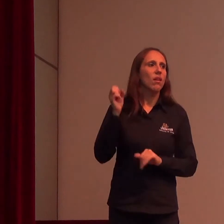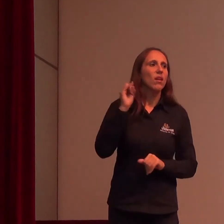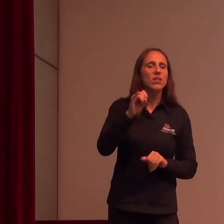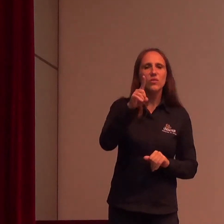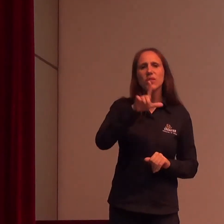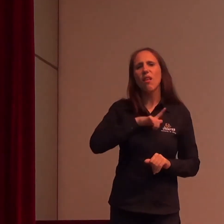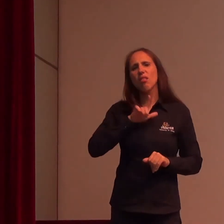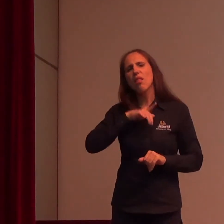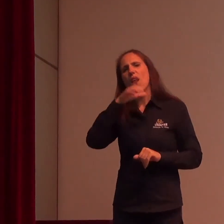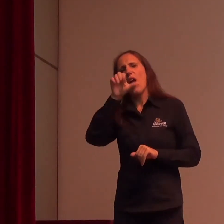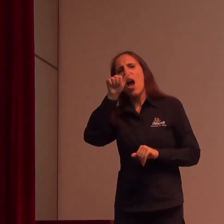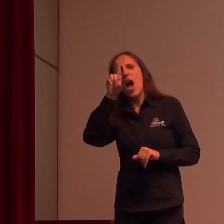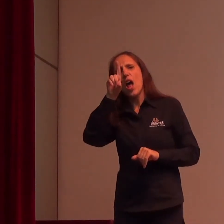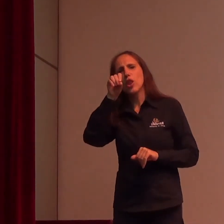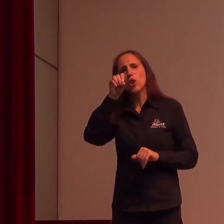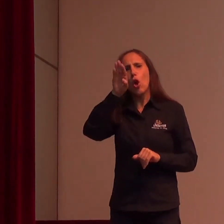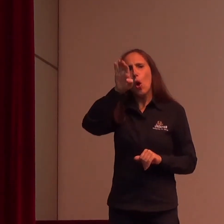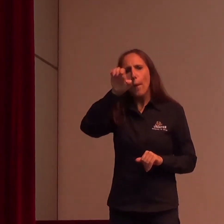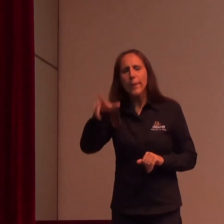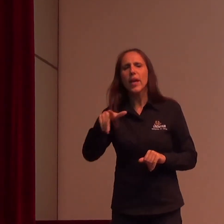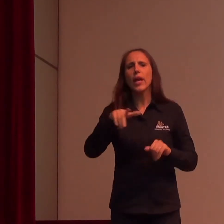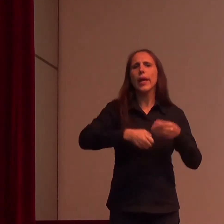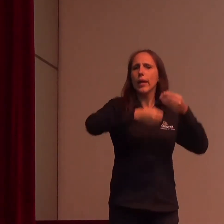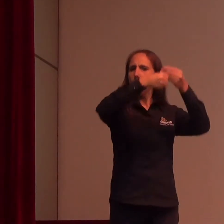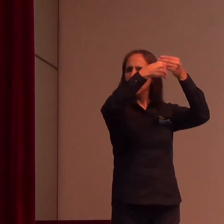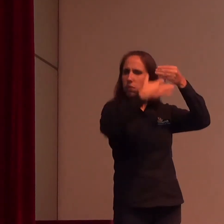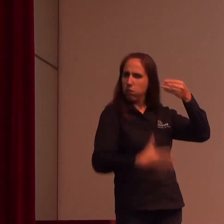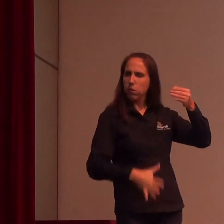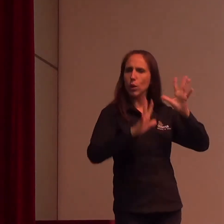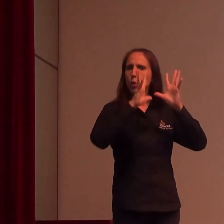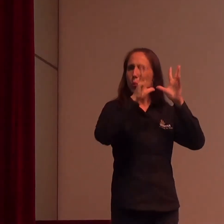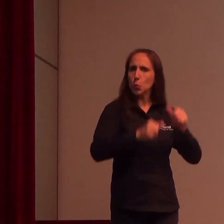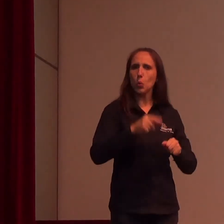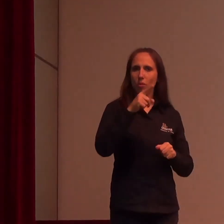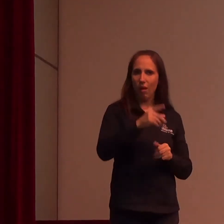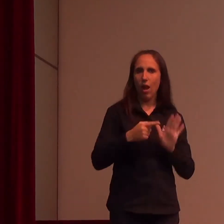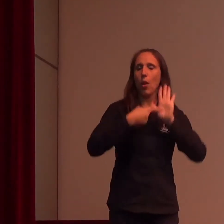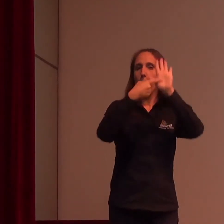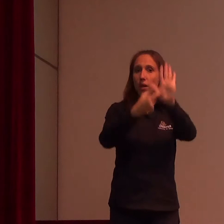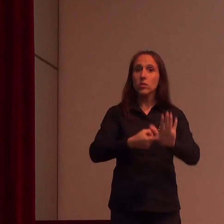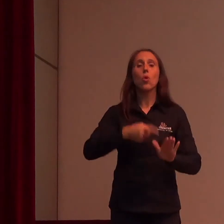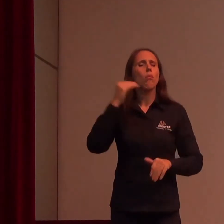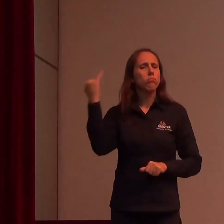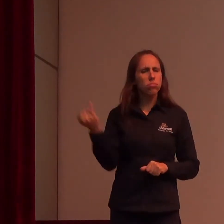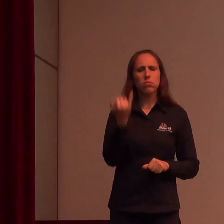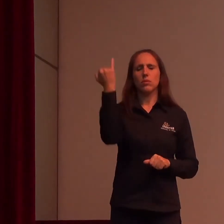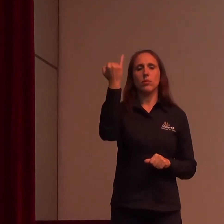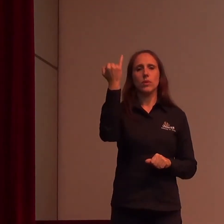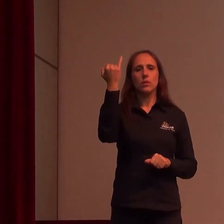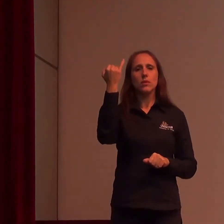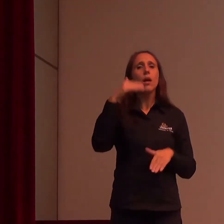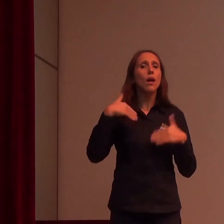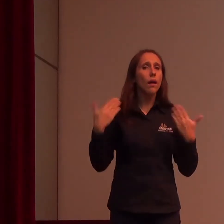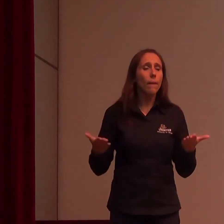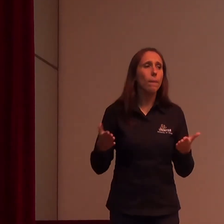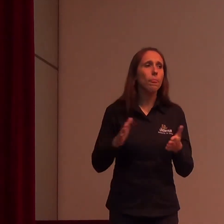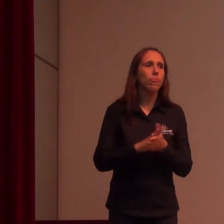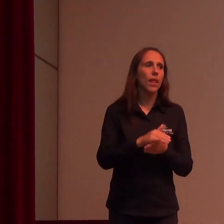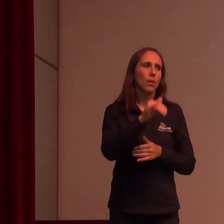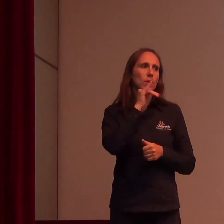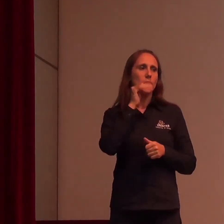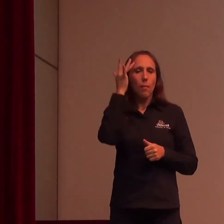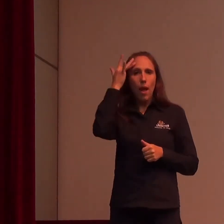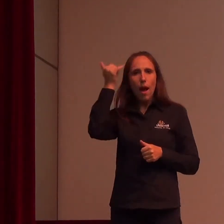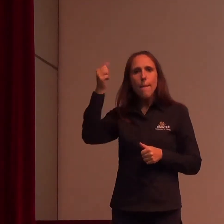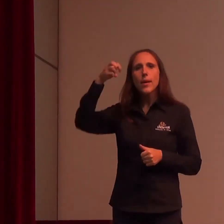você tem não sei o quê, tudo aquilo que o Diniz apresentou, fundamental. Mas, por exemplo, a questão do McDays. Amanhã a Martinha está aqui,